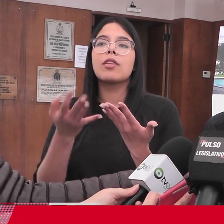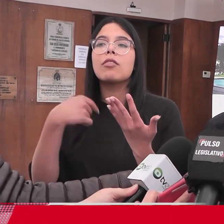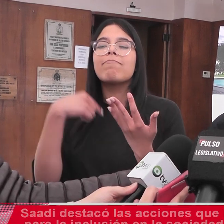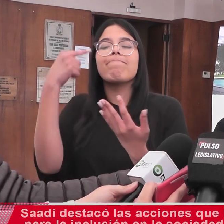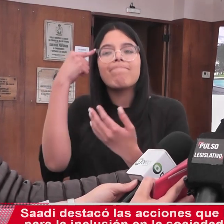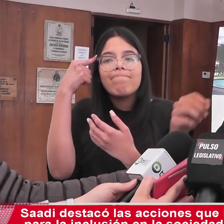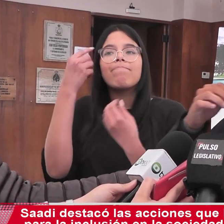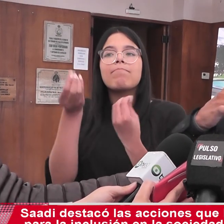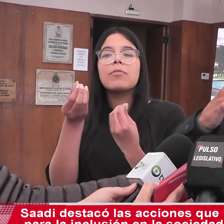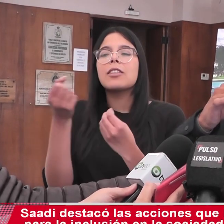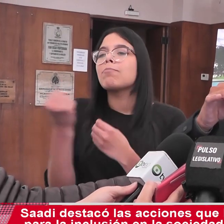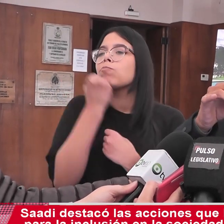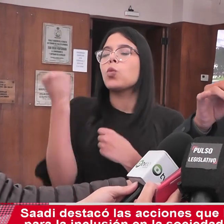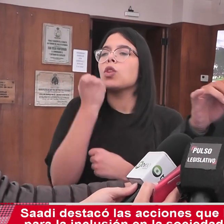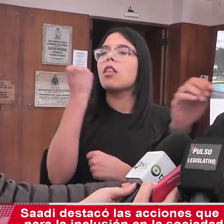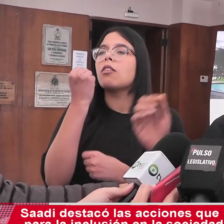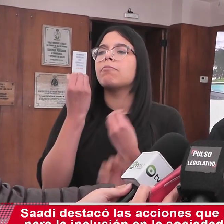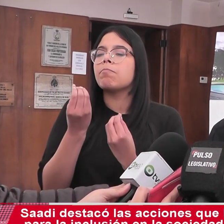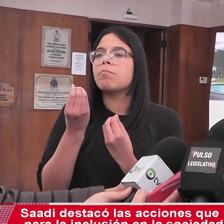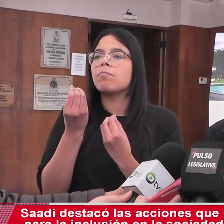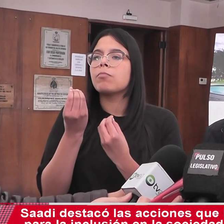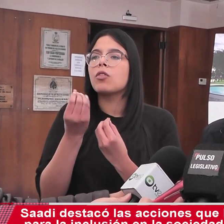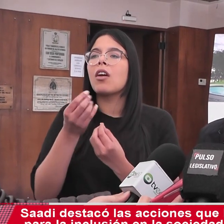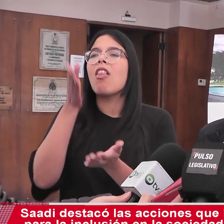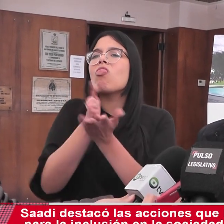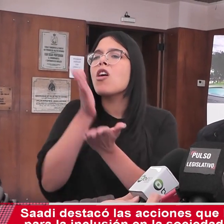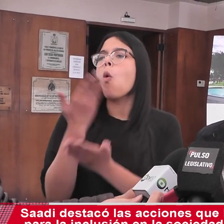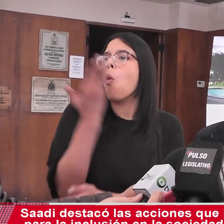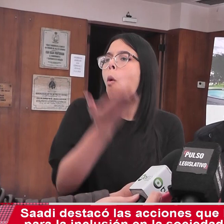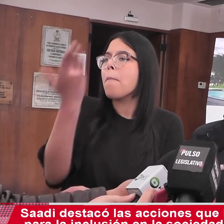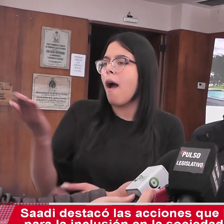Y yo creo que tiene que ver fundamentalmente con los derechos humanos.